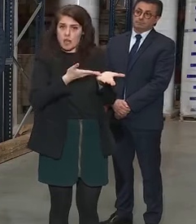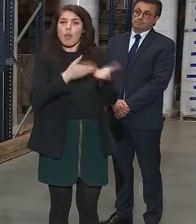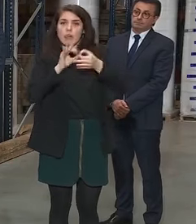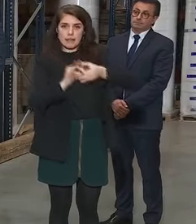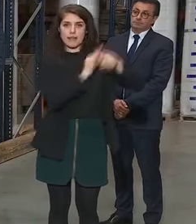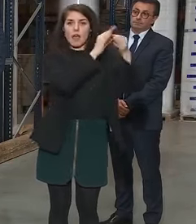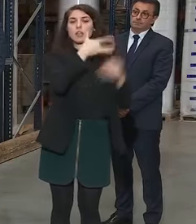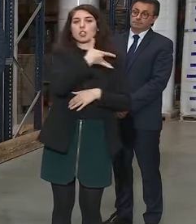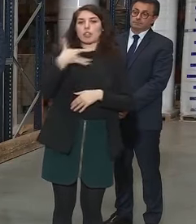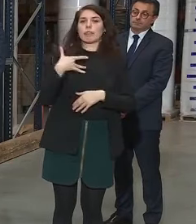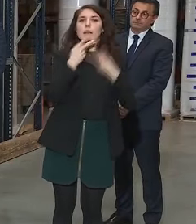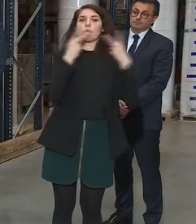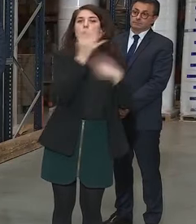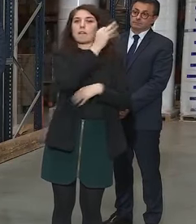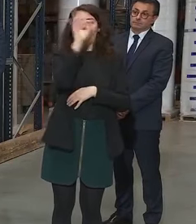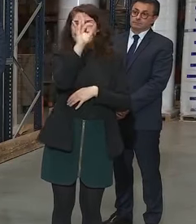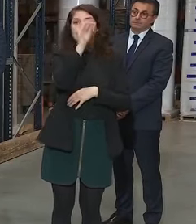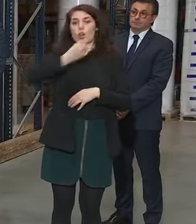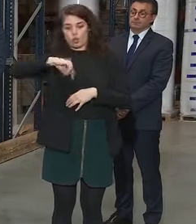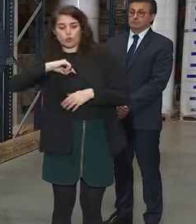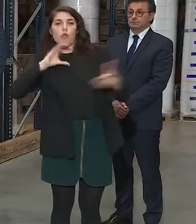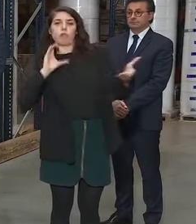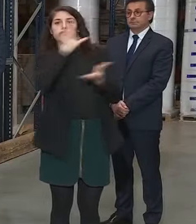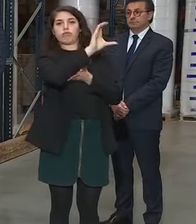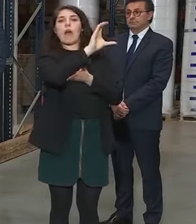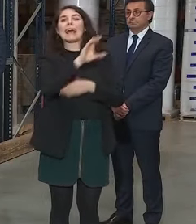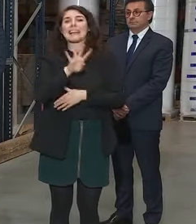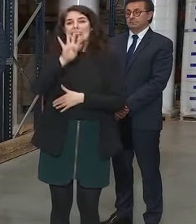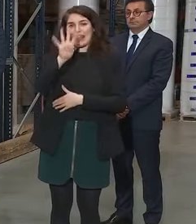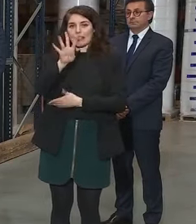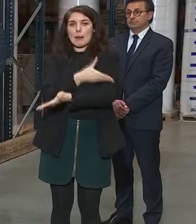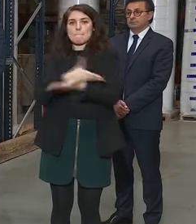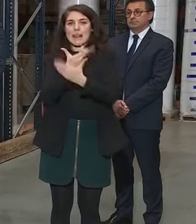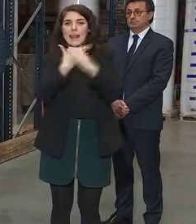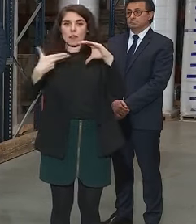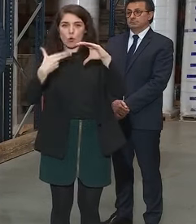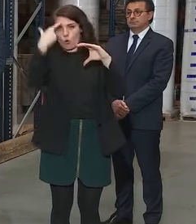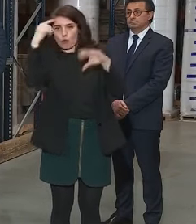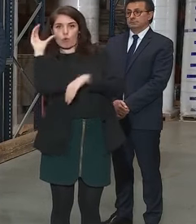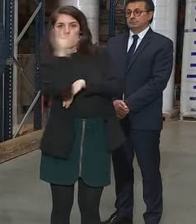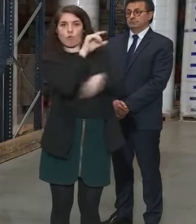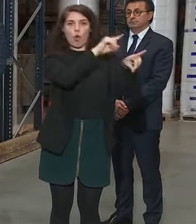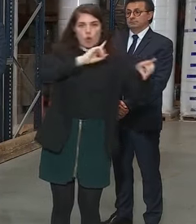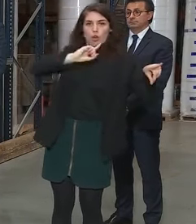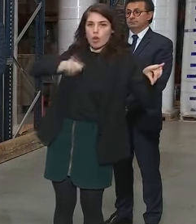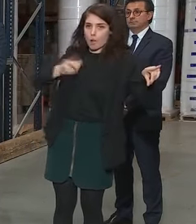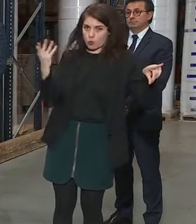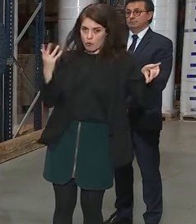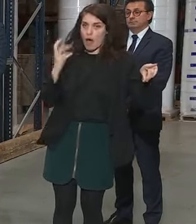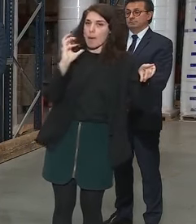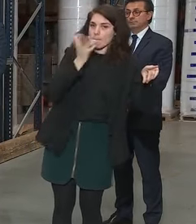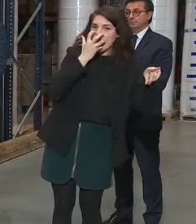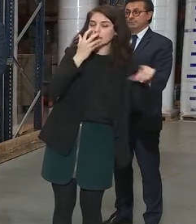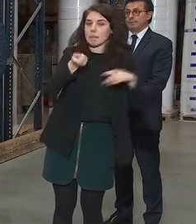France de 4 milliards d'euros qui permettra de passer ses commandes en médicaments, respirateurs et masques. C'est évidemment une